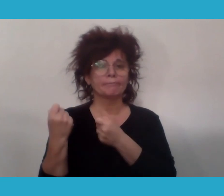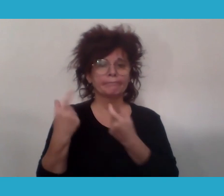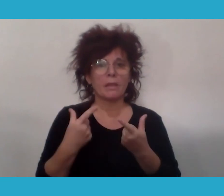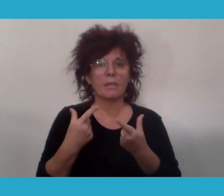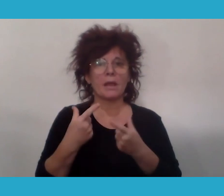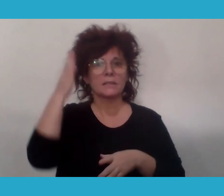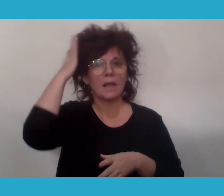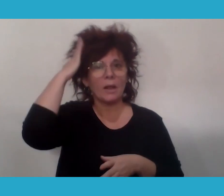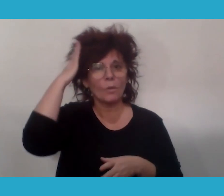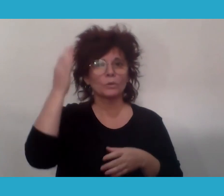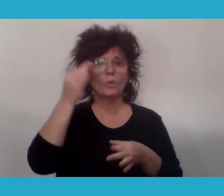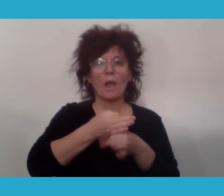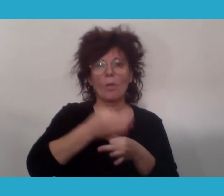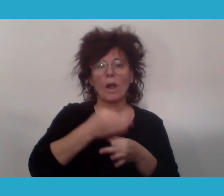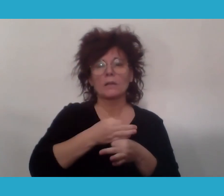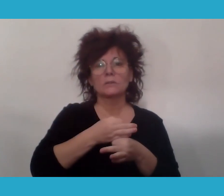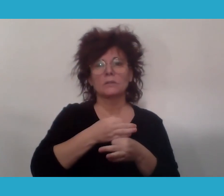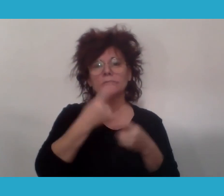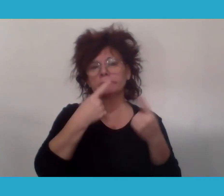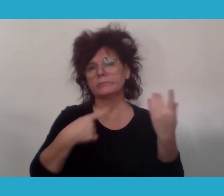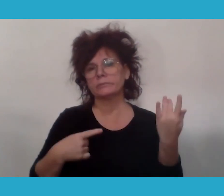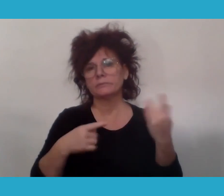de género, educación, salud, entre otros.